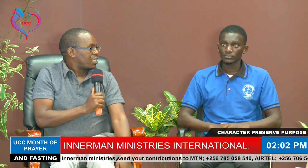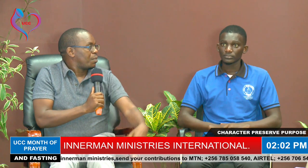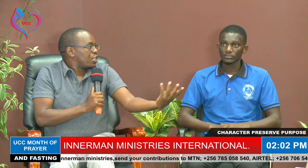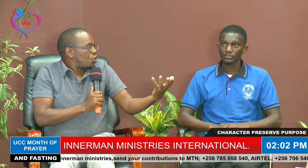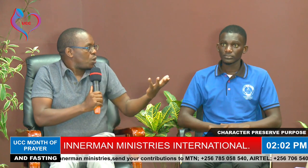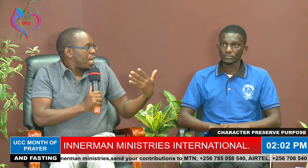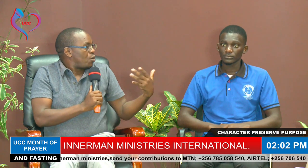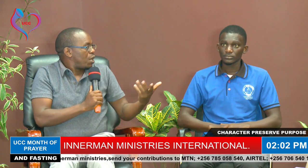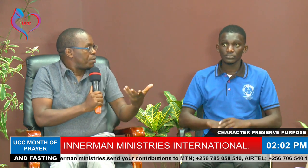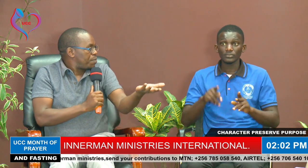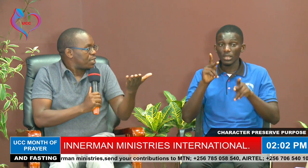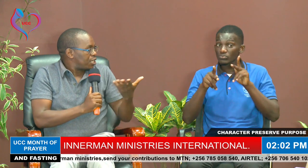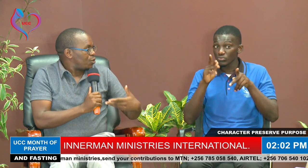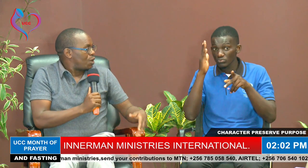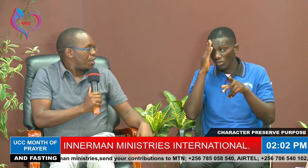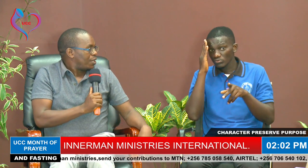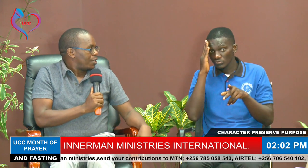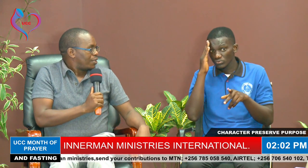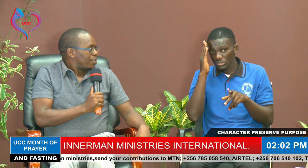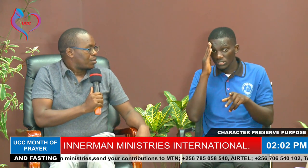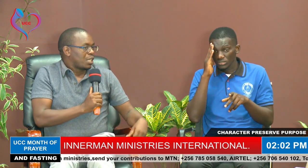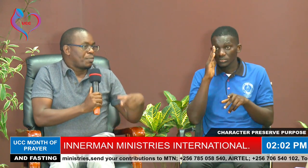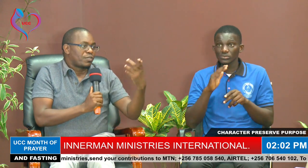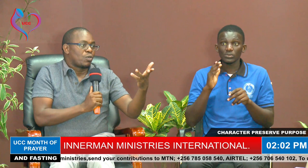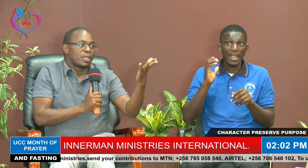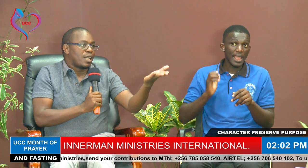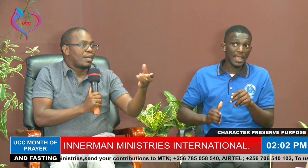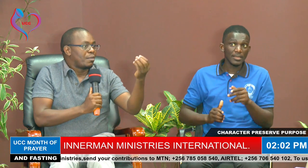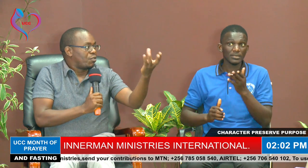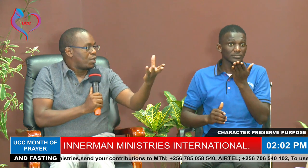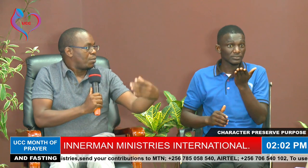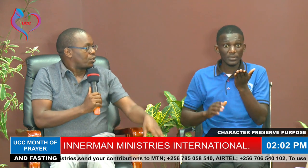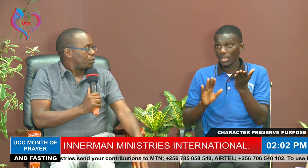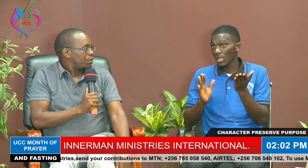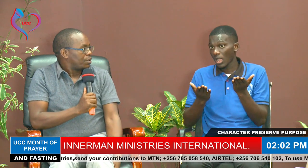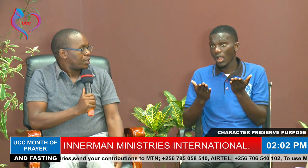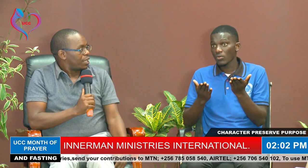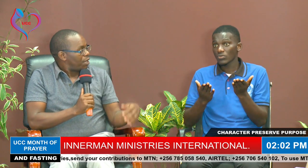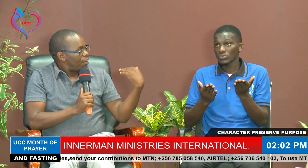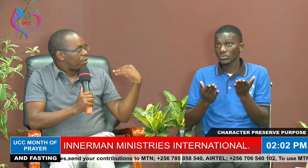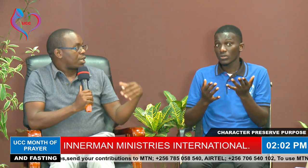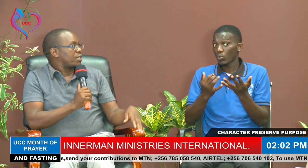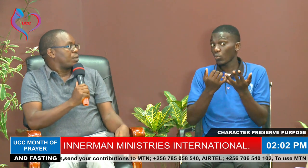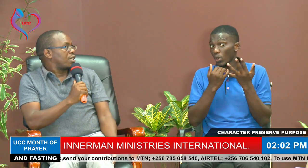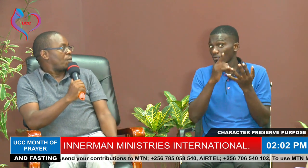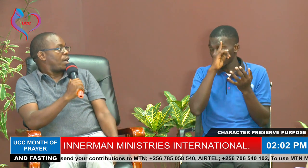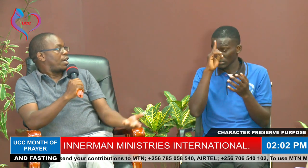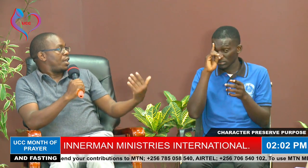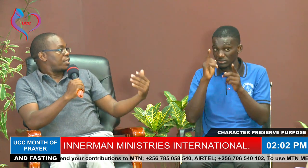chachi manyikiddwa byakola biba bimanyikiddwa esebo mukyala Potifa gwe mumanya agala abavubuka abato era boka kavuka ke yasibisa abo kagana sebo